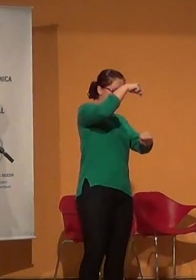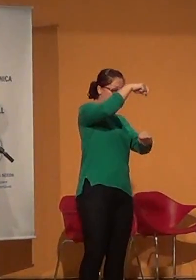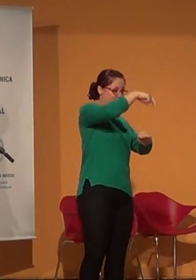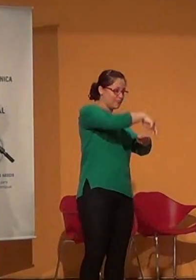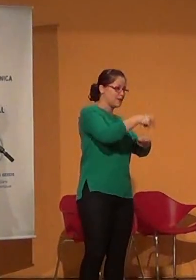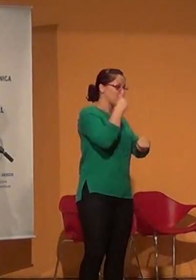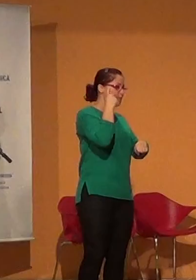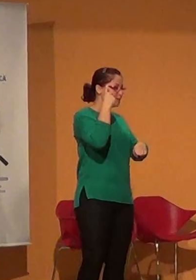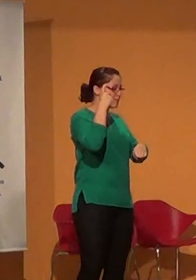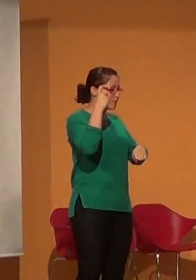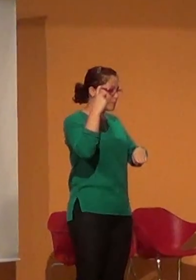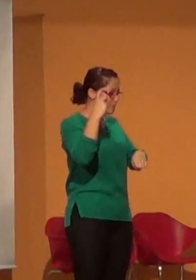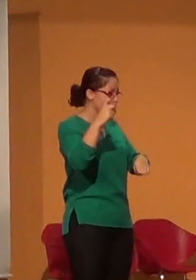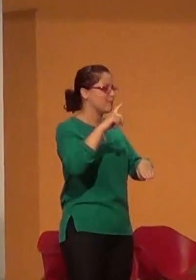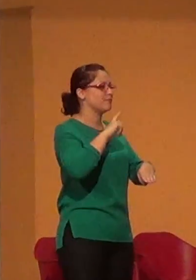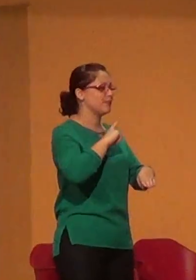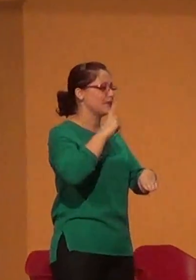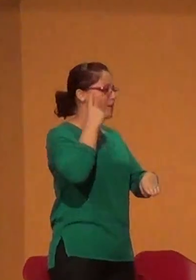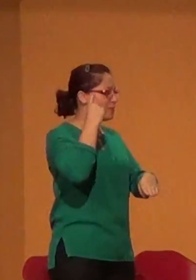pode pular,